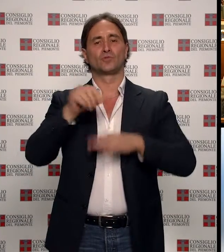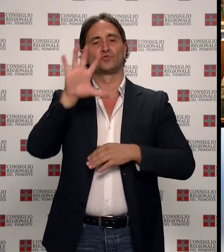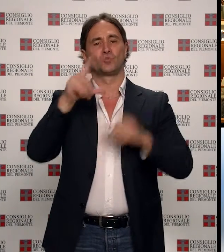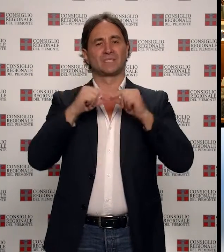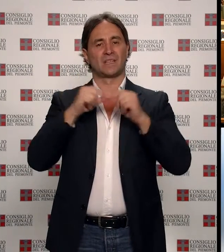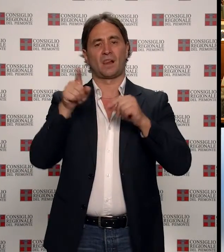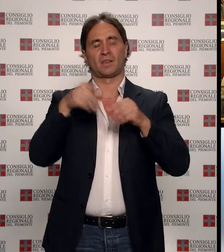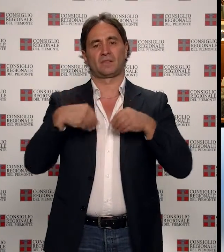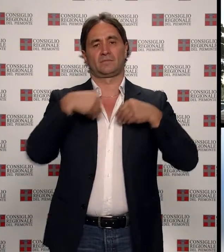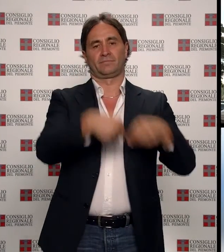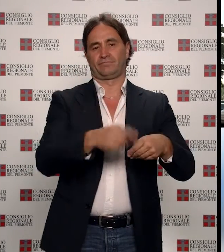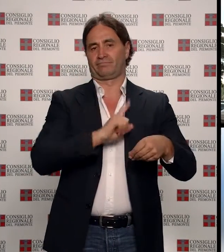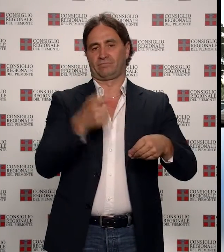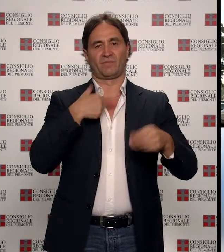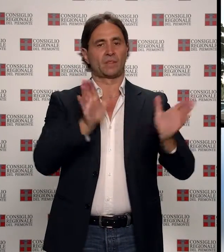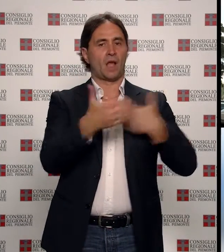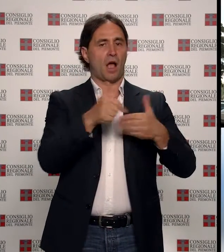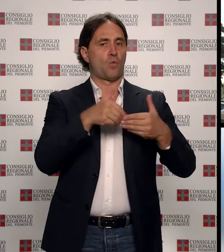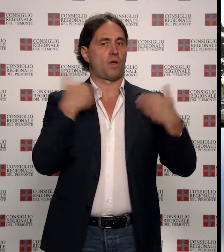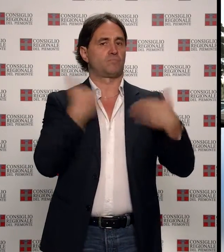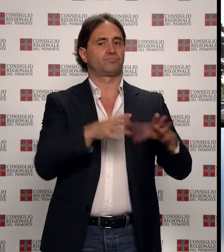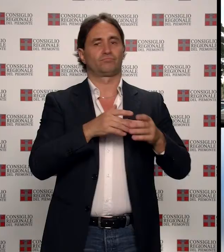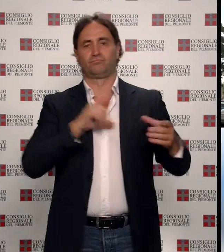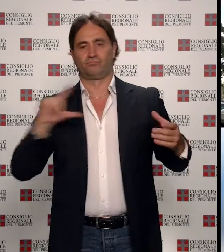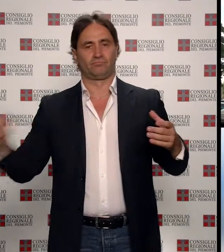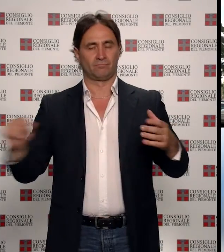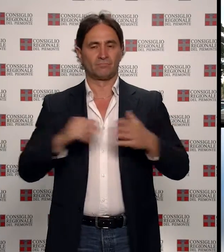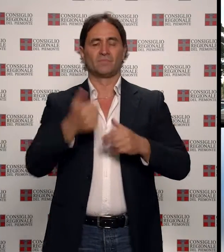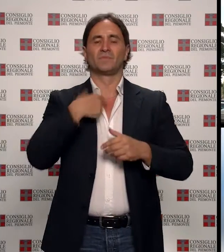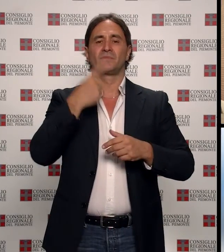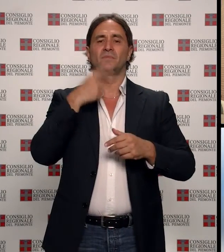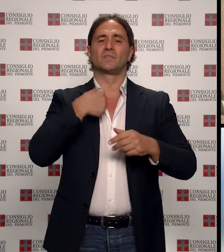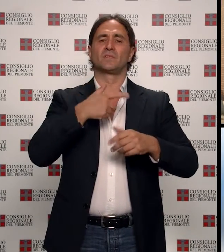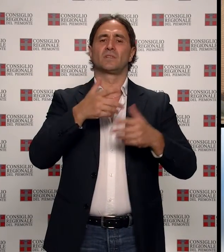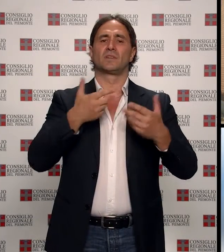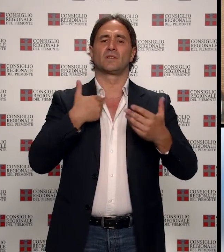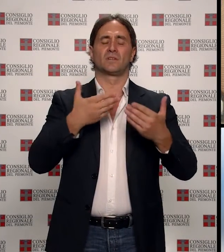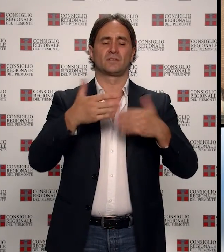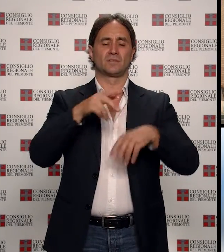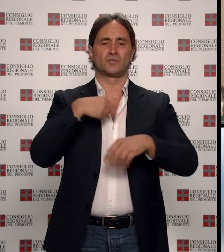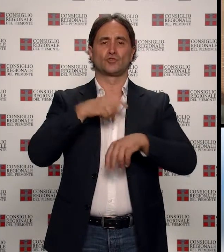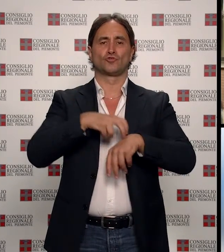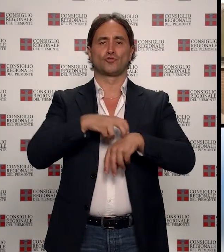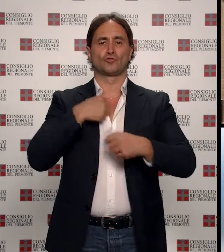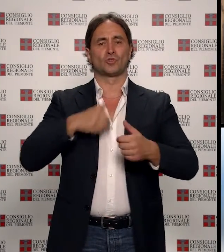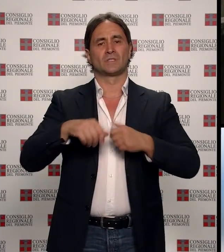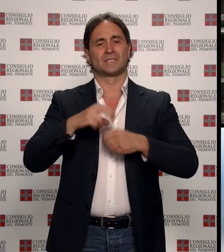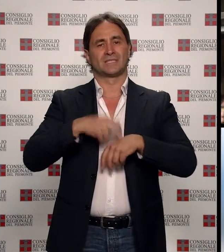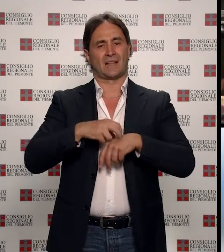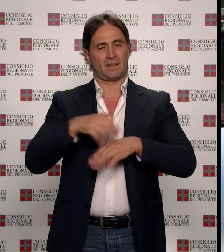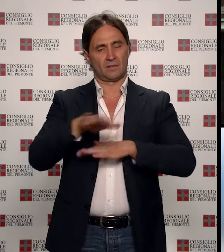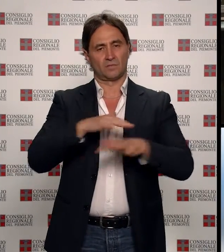voto abbandonando l'Aula, la legge che modifica una norma del piano sociosanitario per consentire che l'ospedale torinese Gradenigo possa